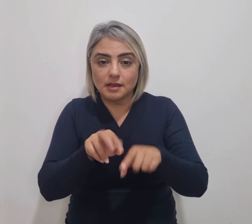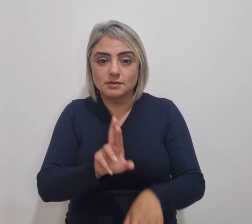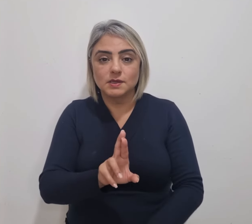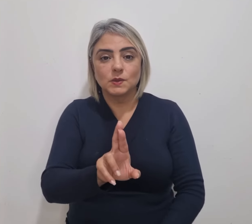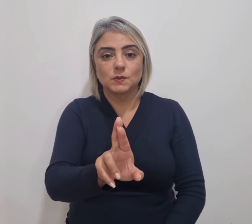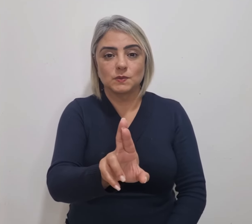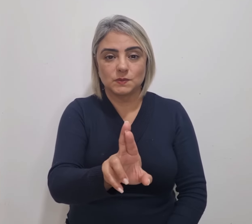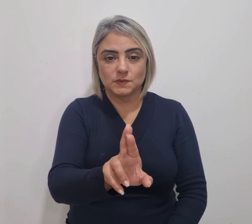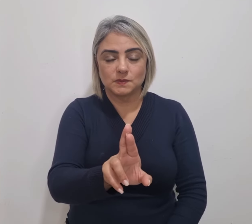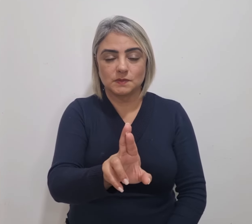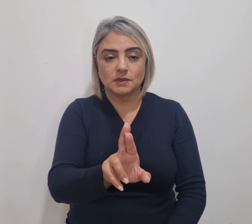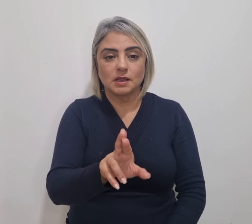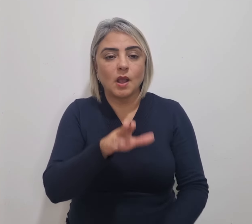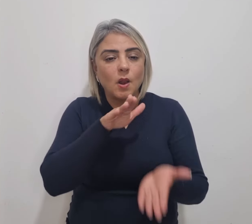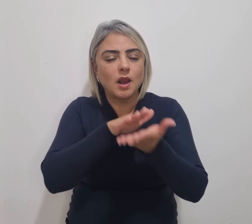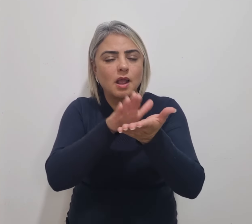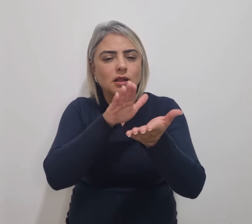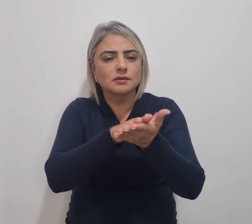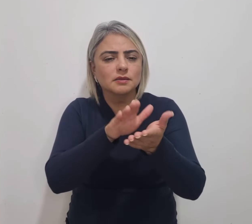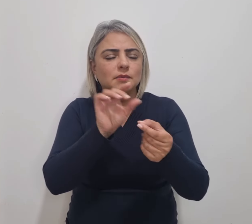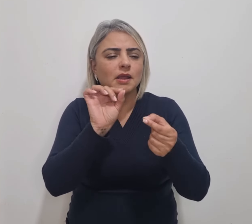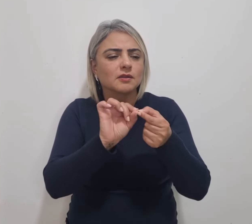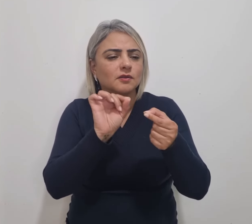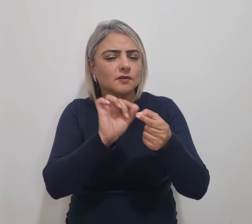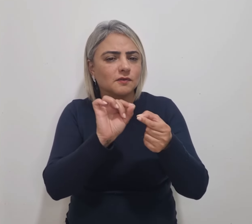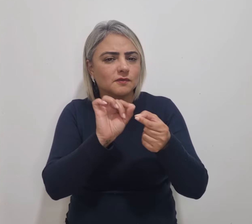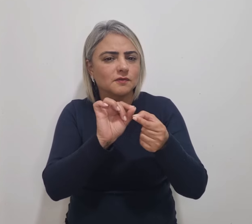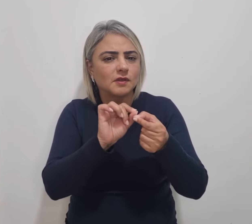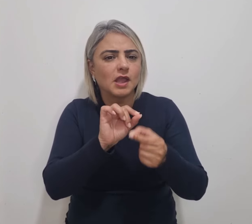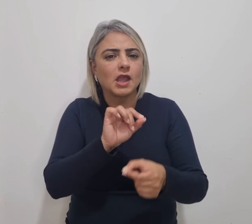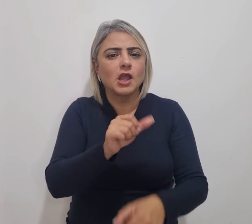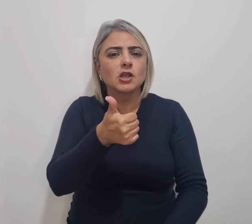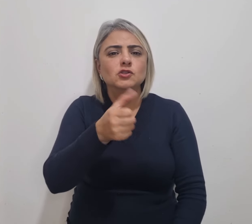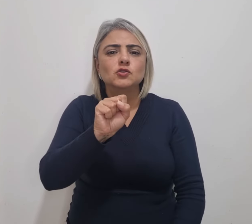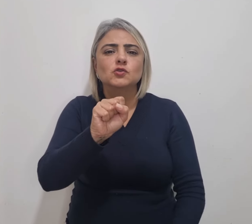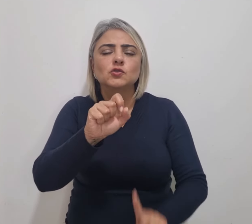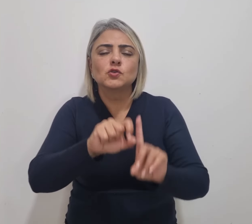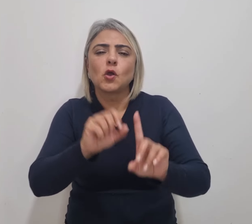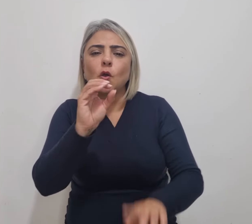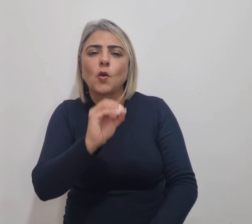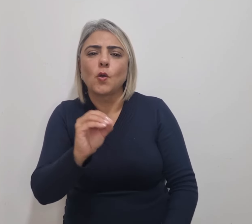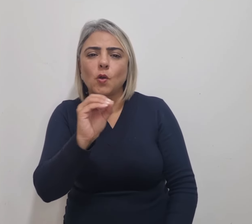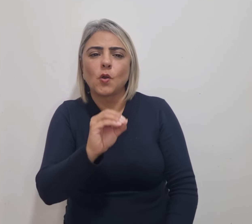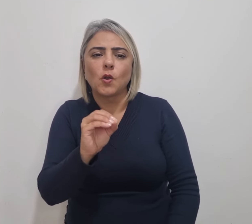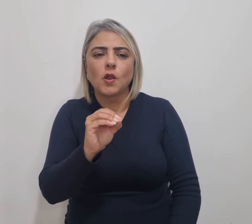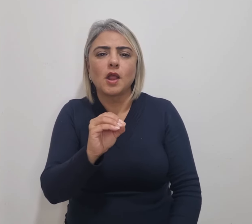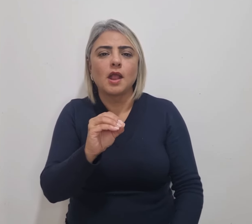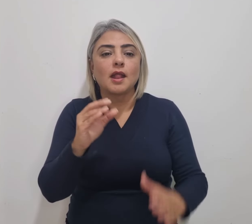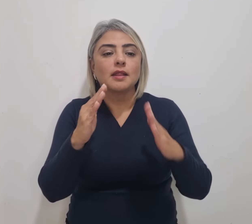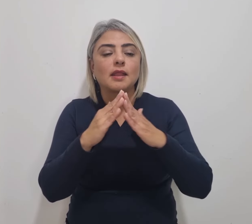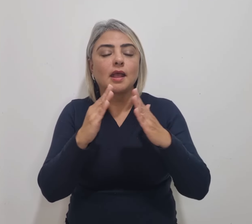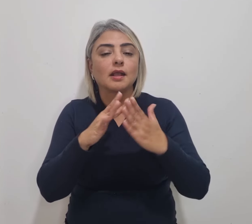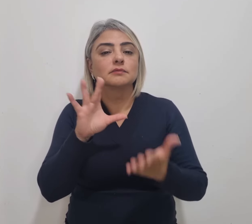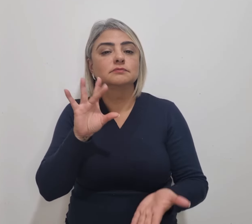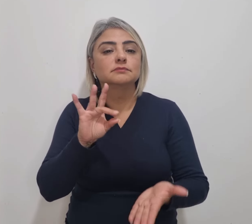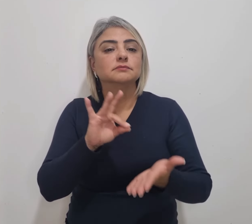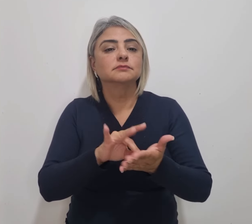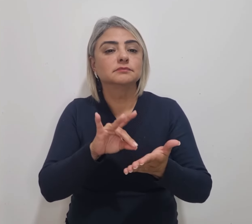O lançamento foi realizado no dia 18 de outubro, na residência oficial da Granja do